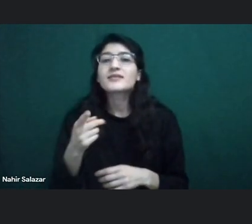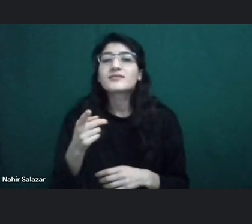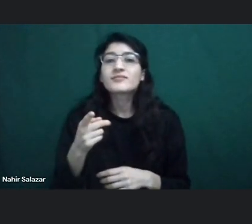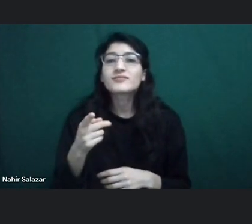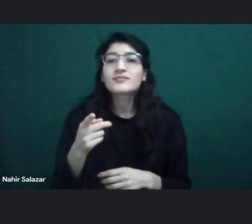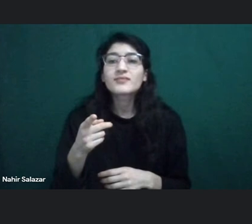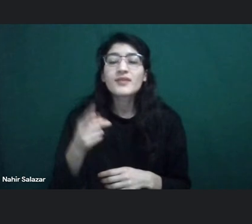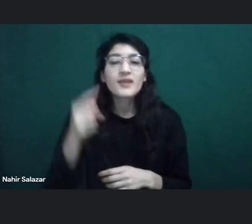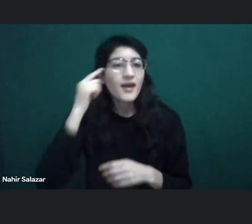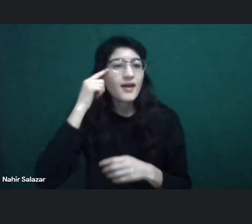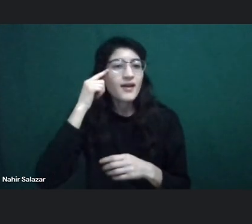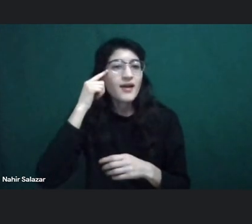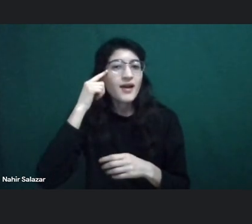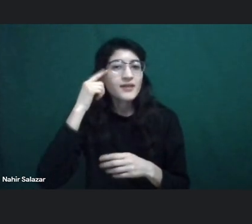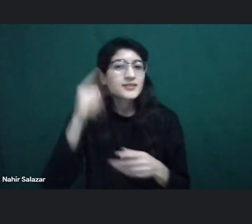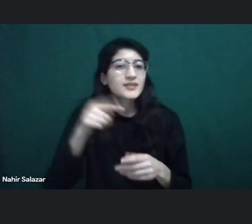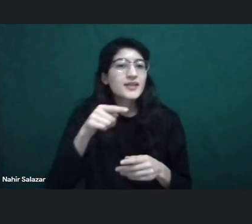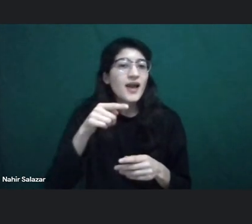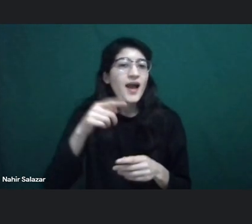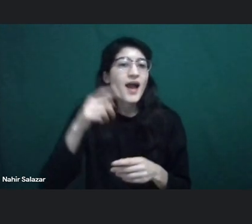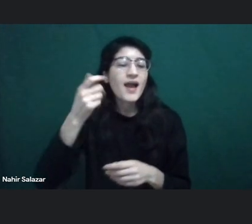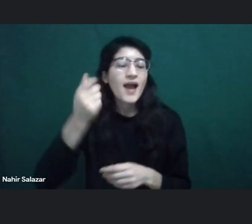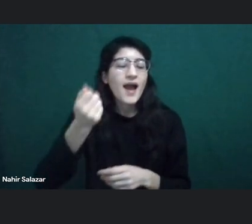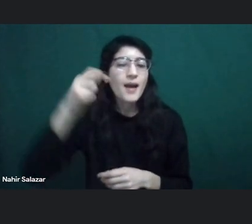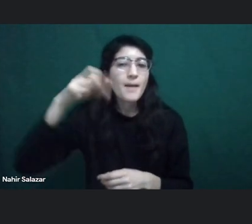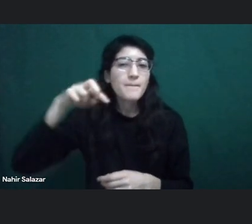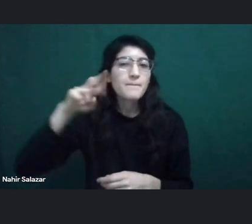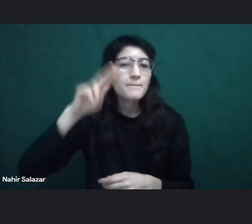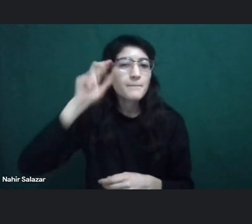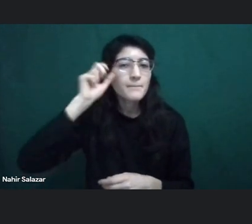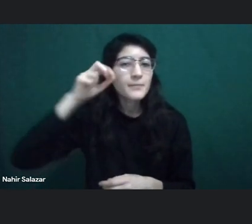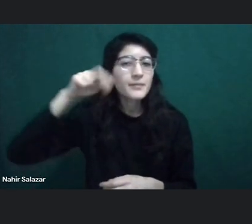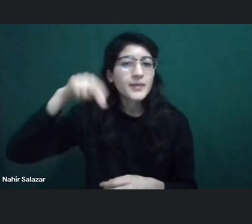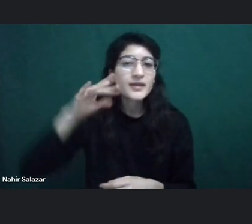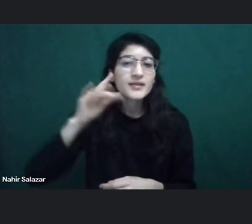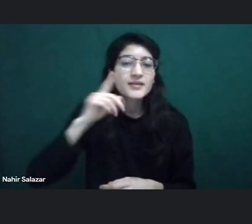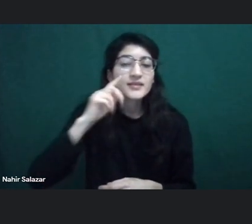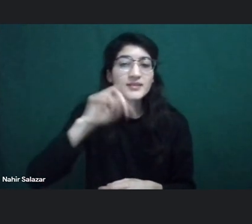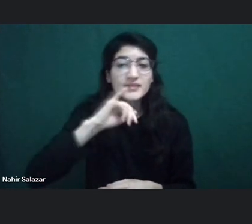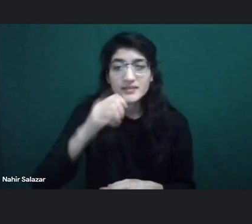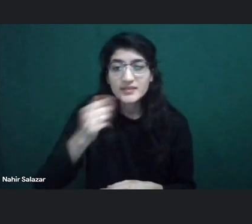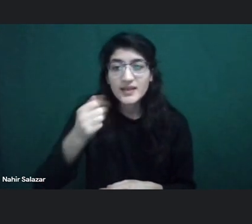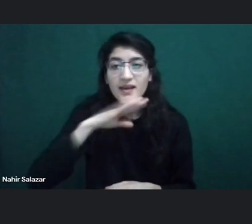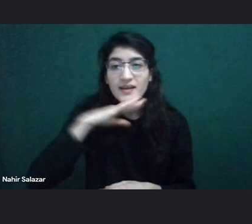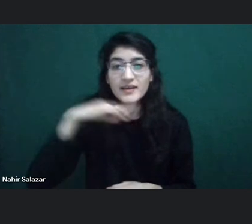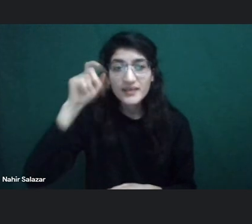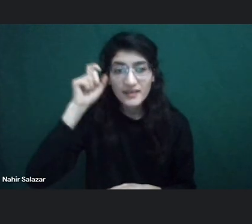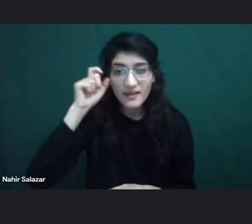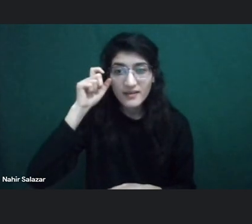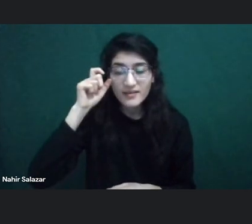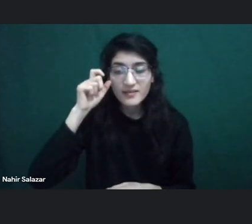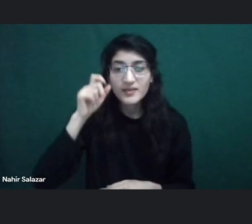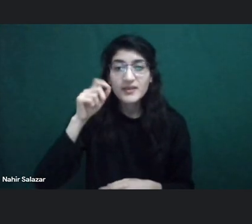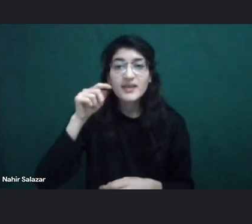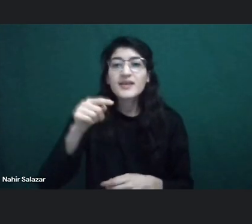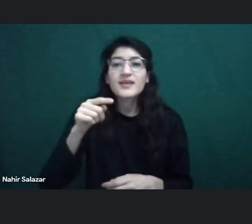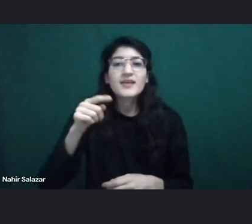en aprendizaje. ¿Qué tipo de aprendizaje? Y que sería electrónico o a